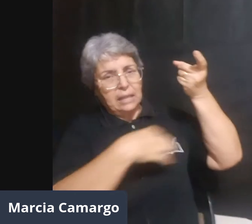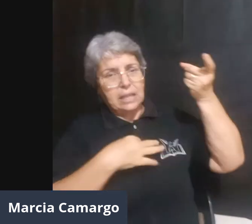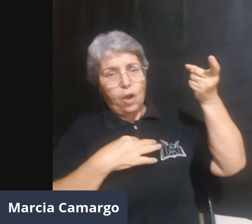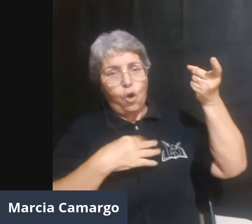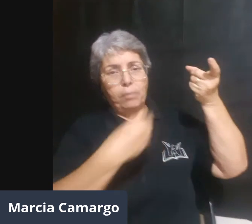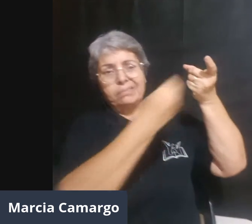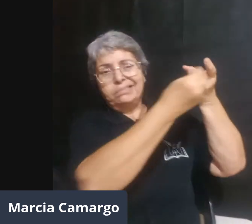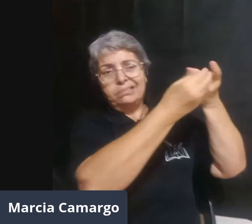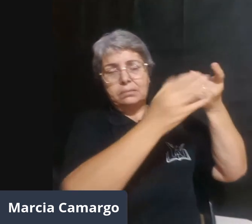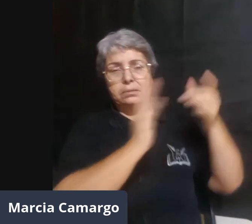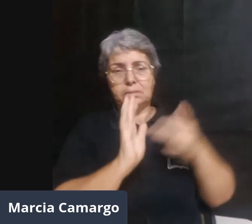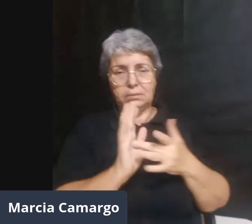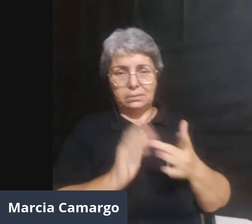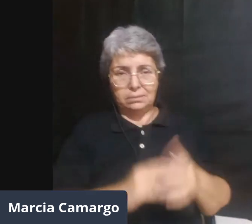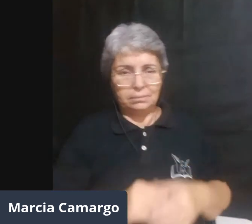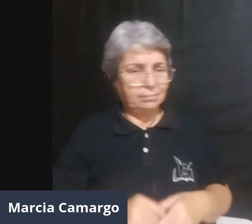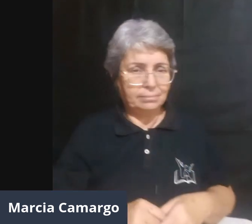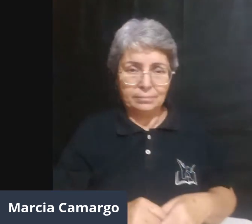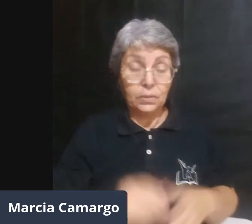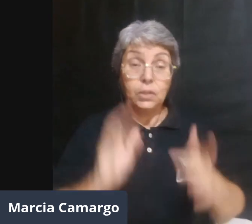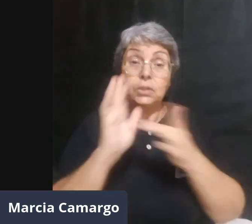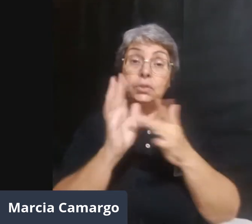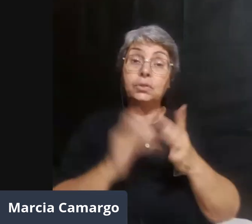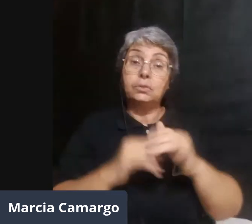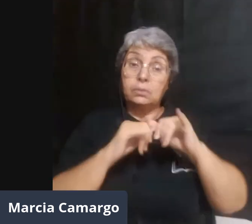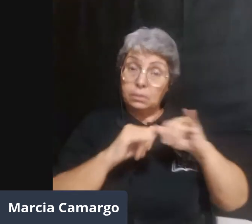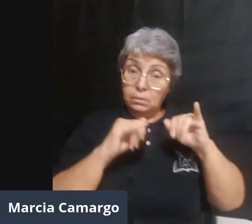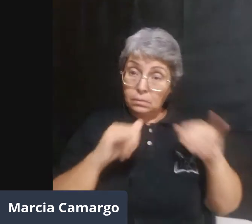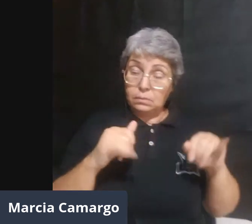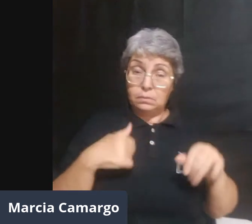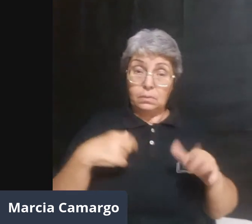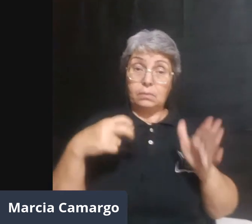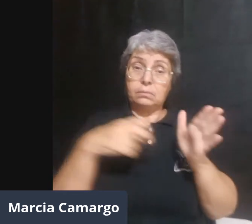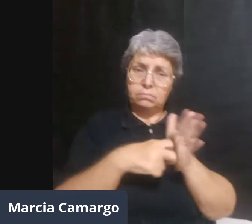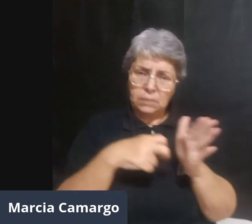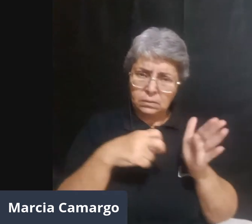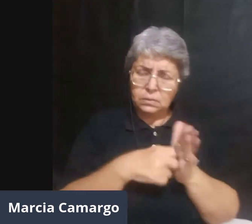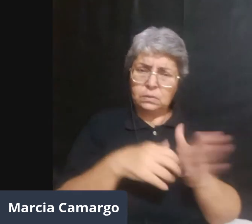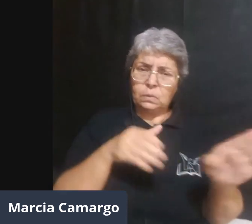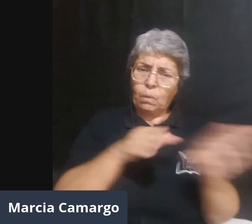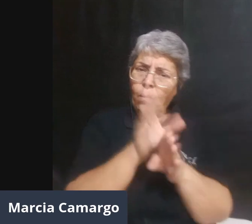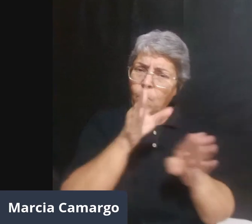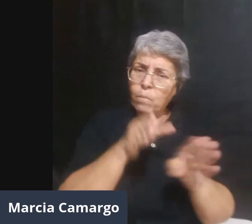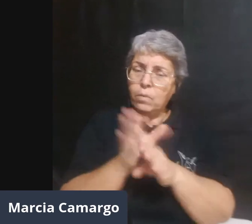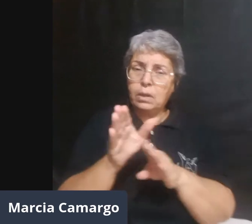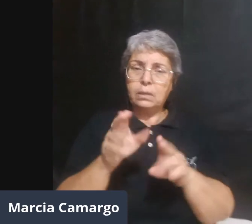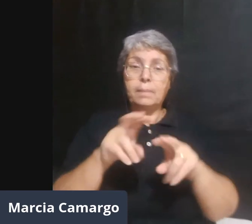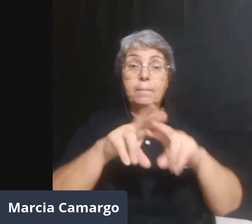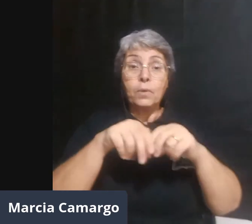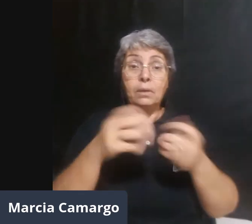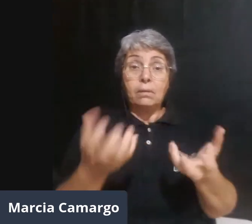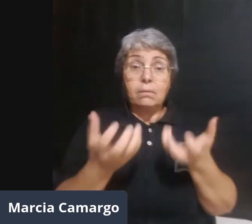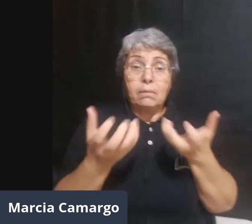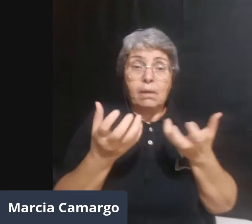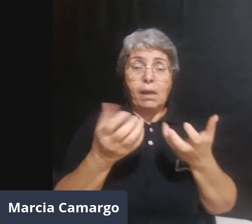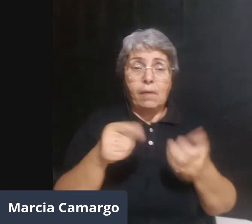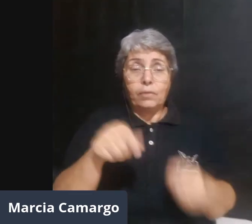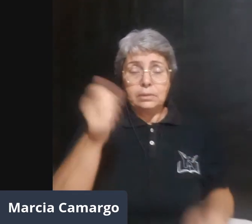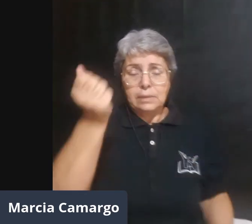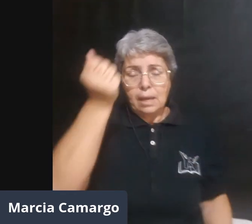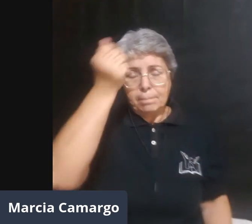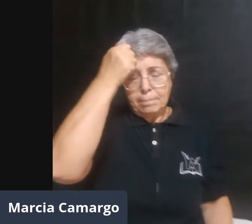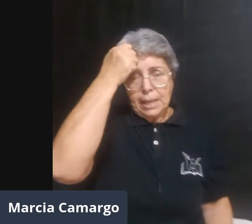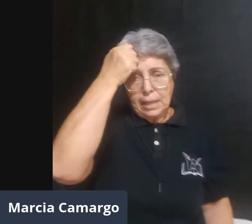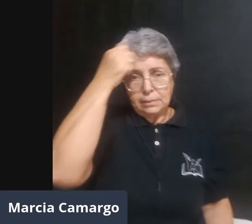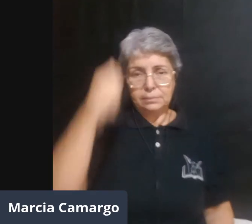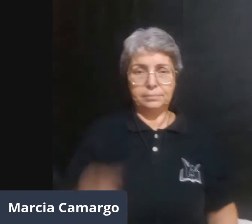que repreende e castiga por amor, para que nos arrependamos. Inúmeras vezes,